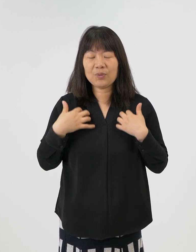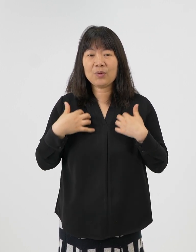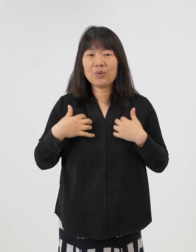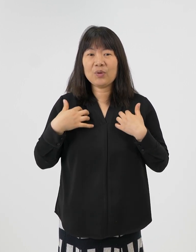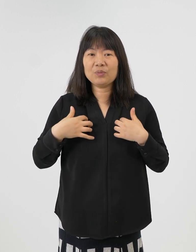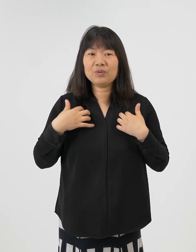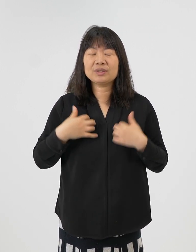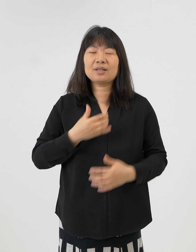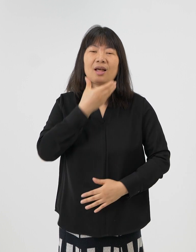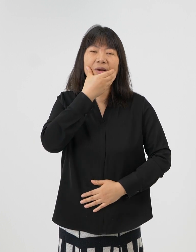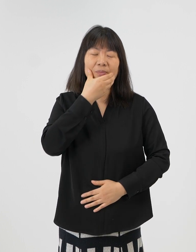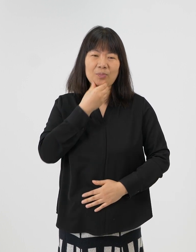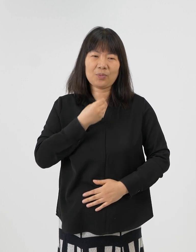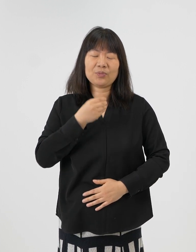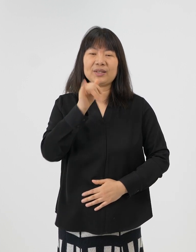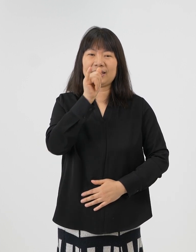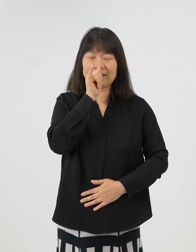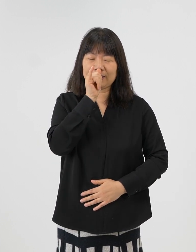기쁘고